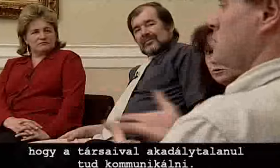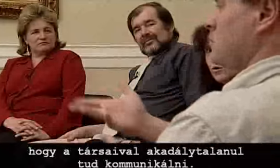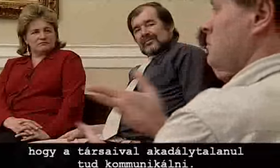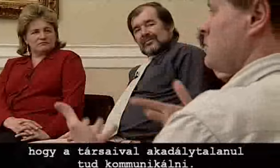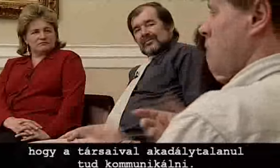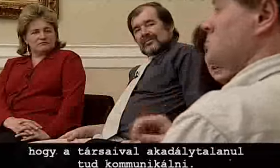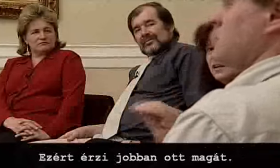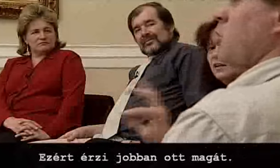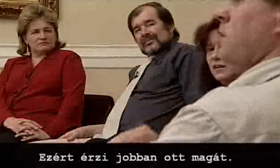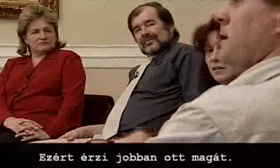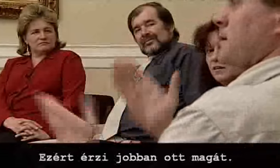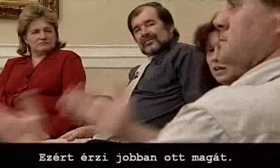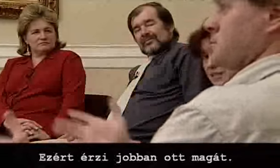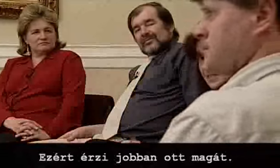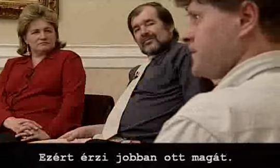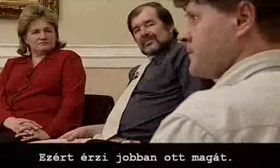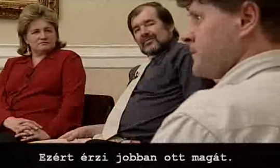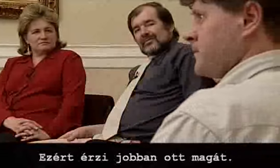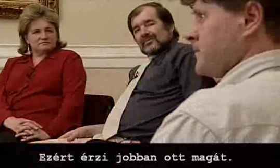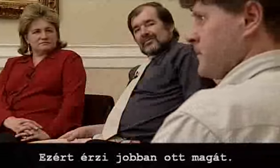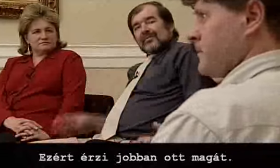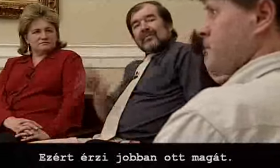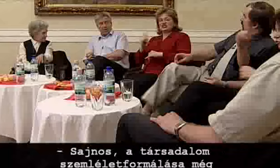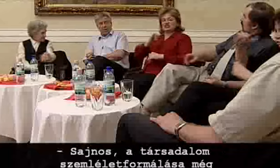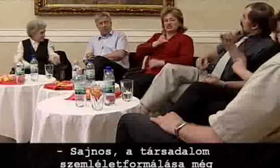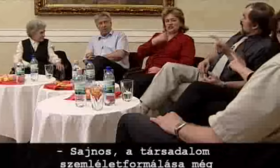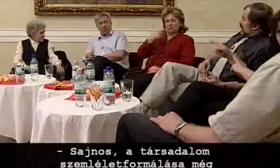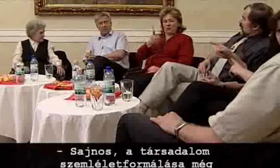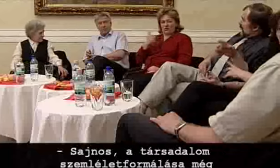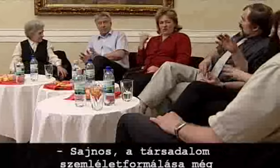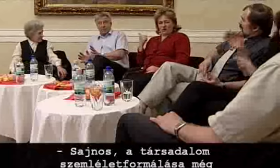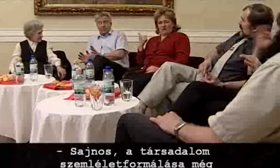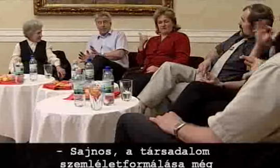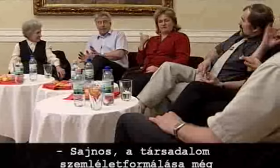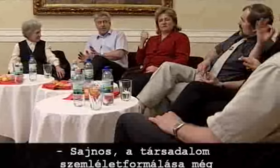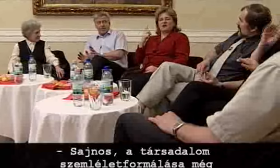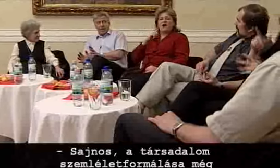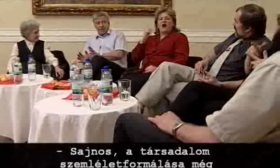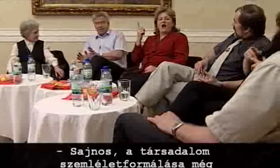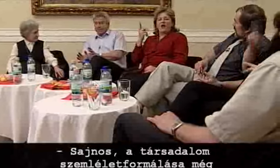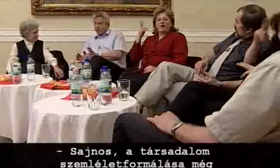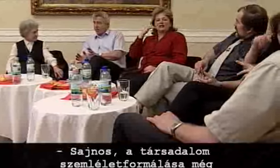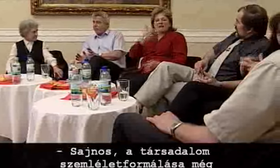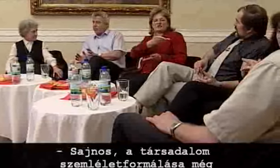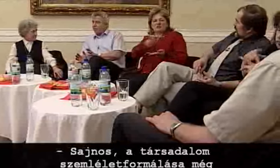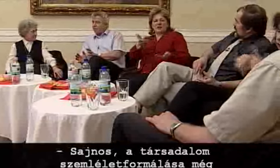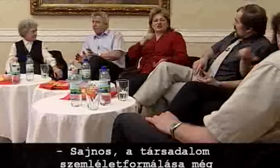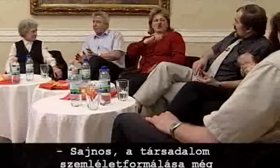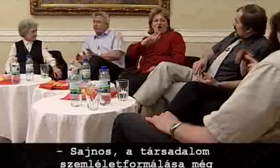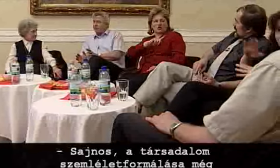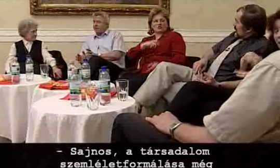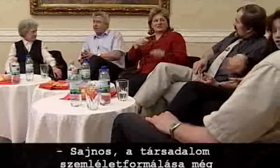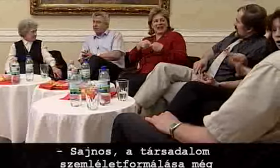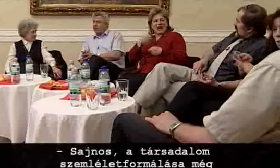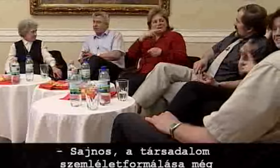akadálytalanul tud kommunikálni. És ezért érzi jobban magát ott. A hallók ugye nem ismerik sajnos a